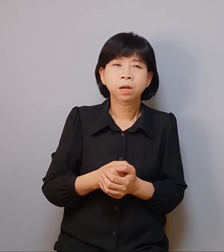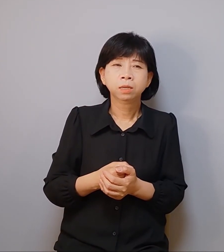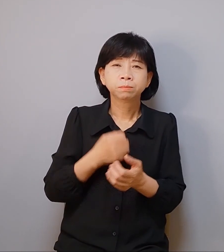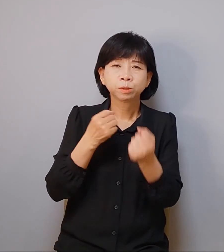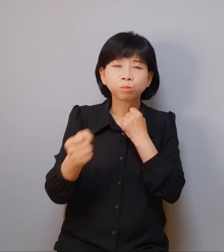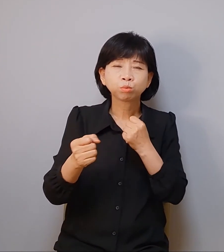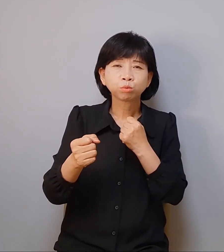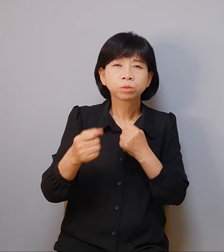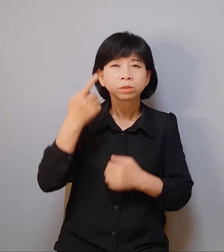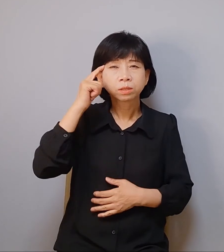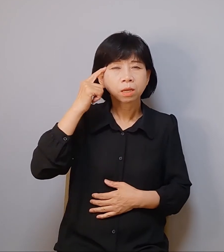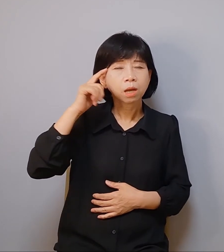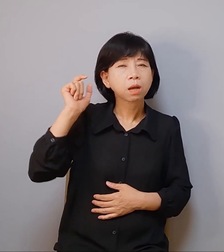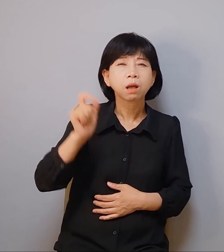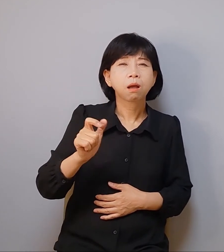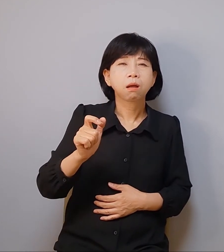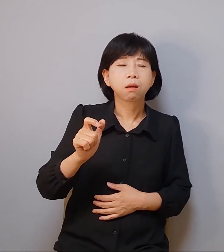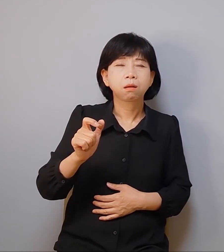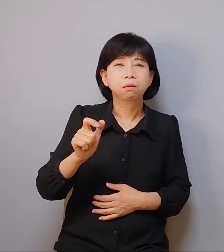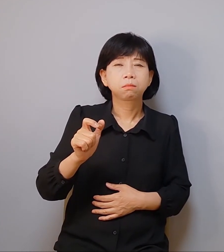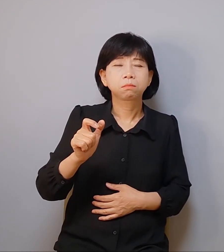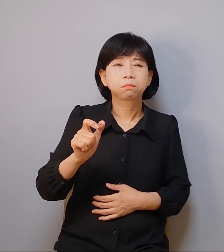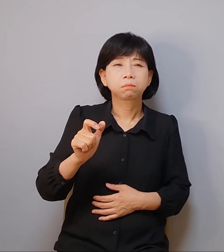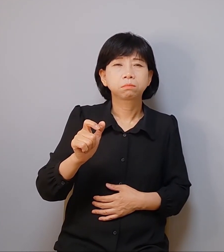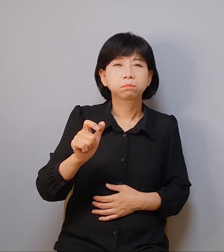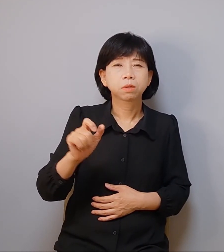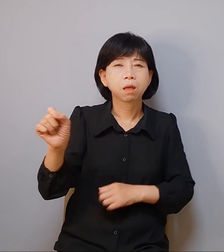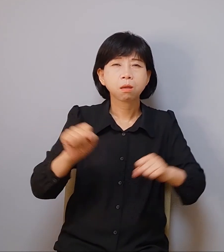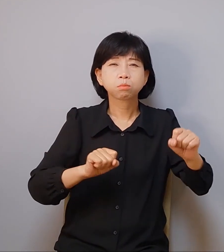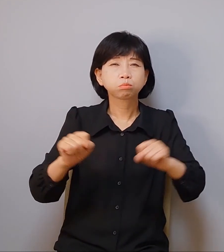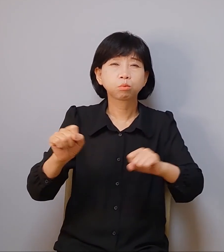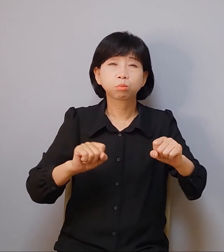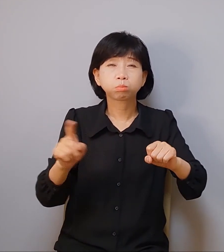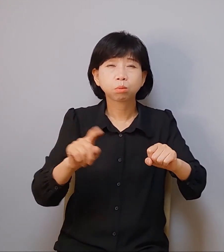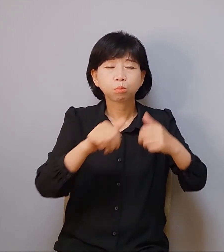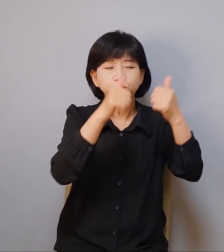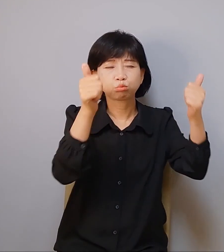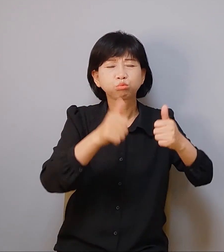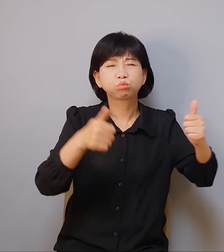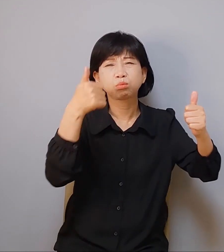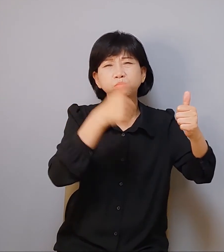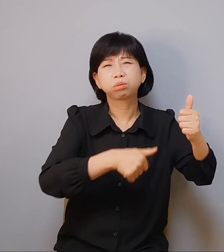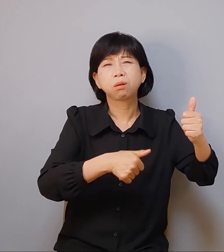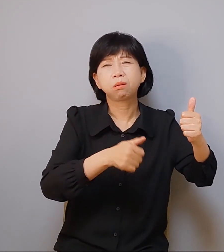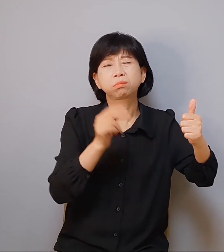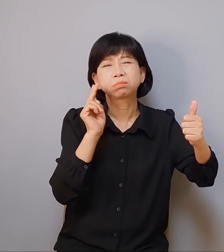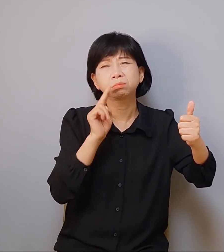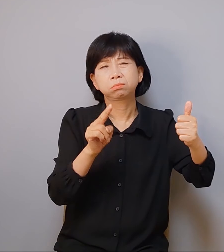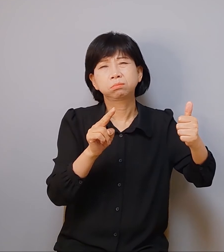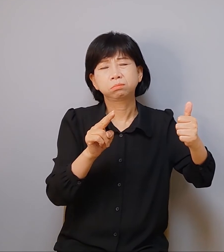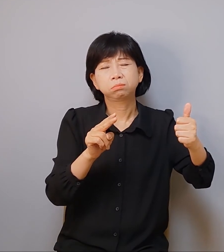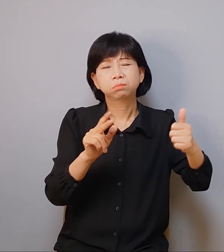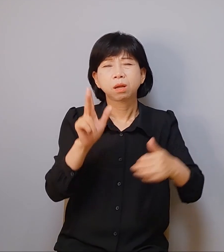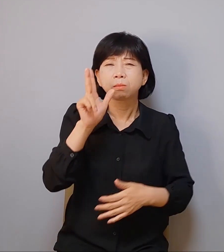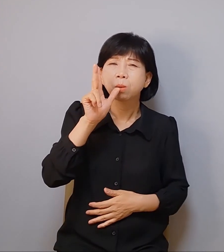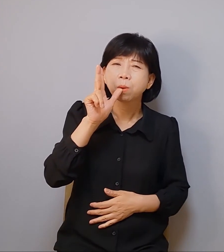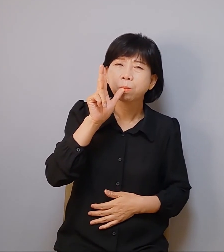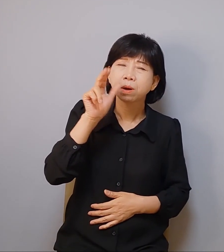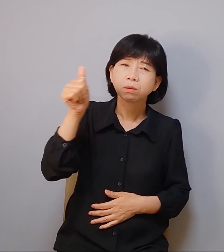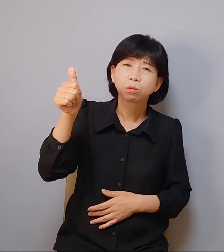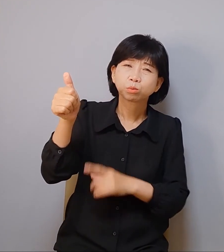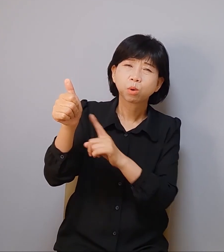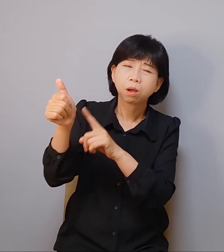꼴이 있는 거죠. 그러니 어떻게 하겠어요? 여호수아가 죽음을 앞두고 그들에게 마지막 말을 건네는 거죠. 오늘